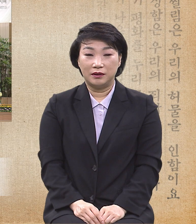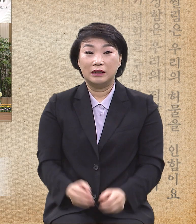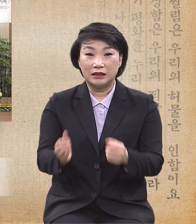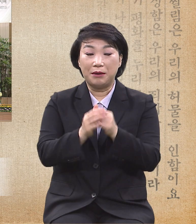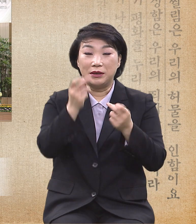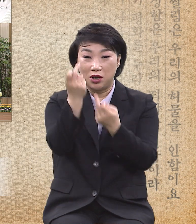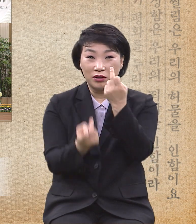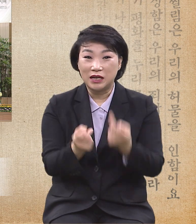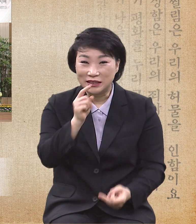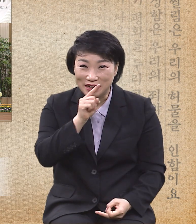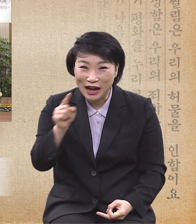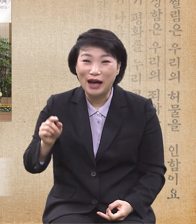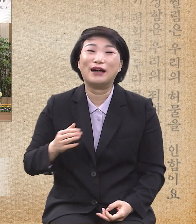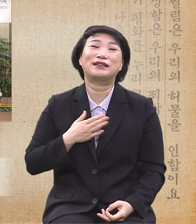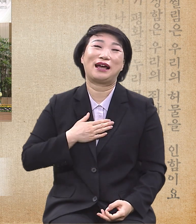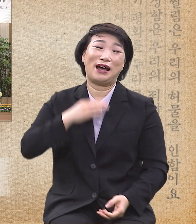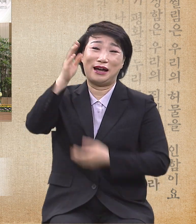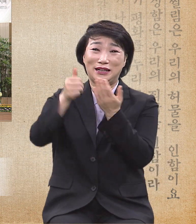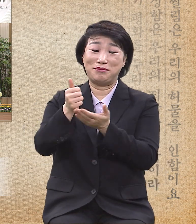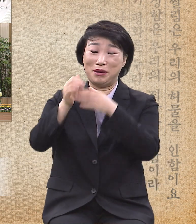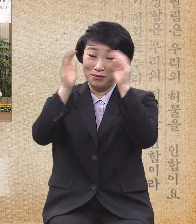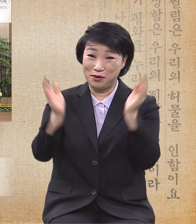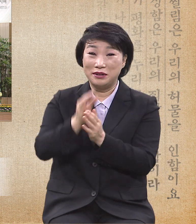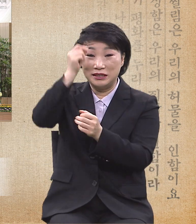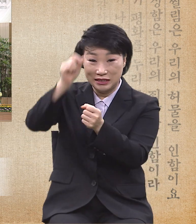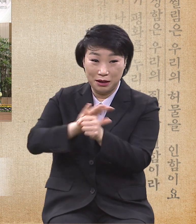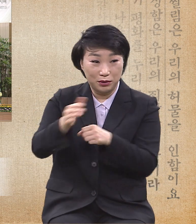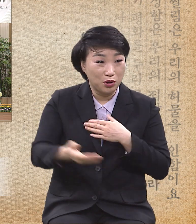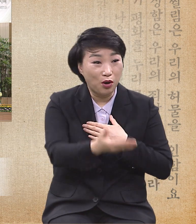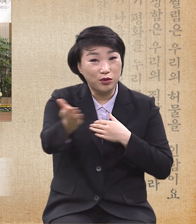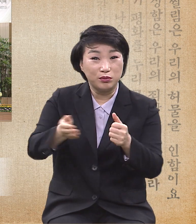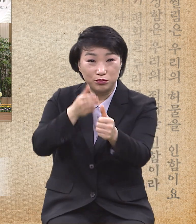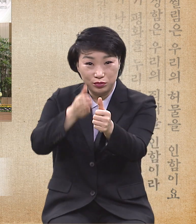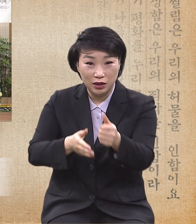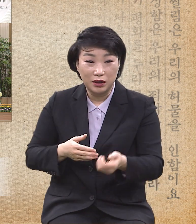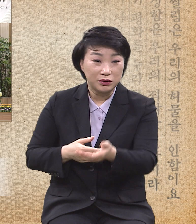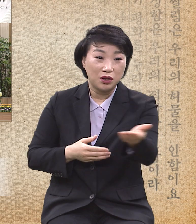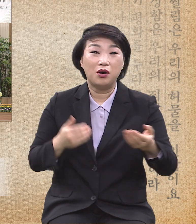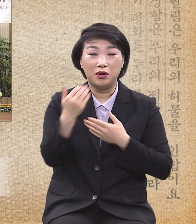그러므로 형제들아, 내가 하나님의 모든 자비하심으로 너희를